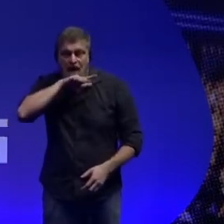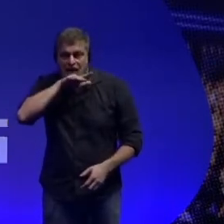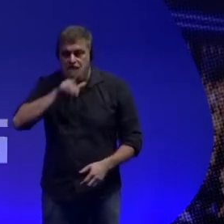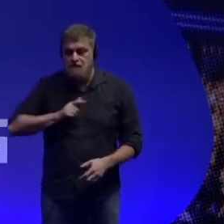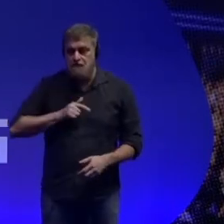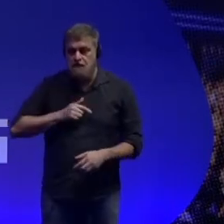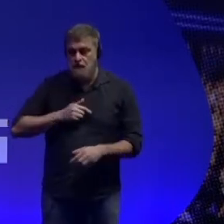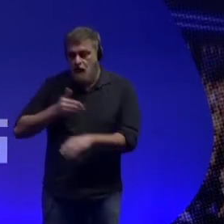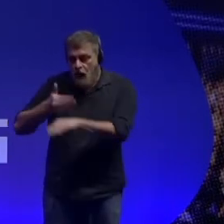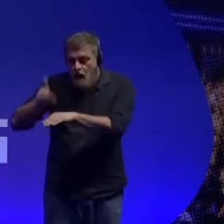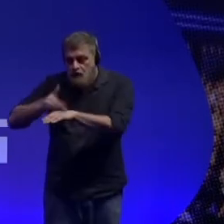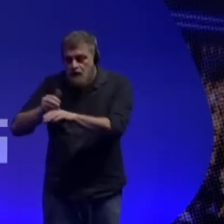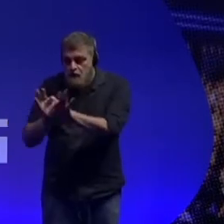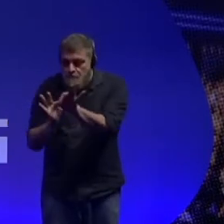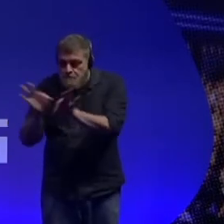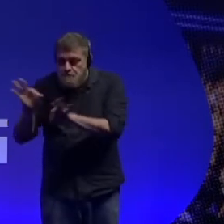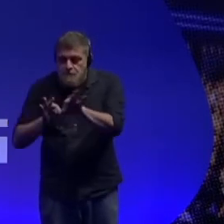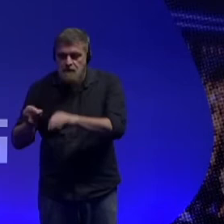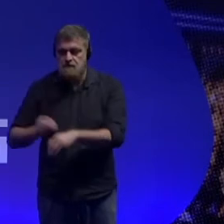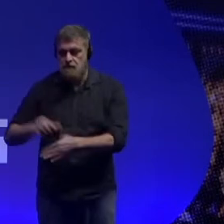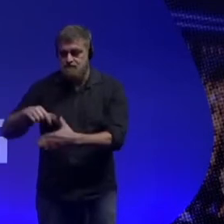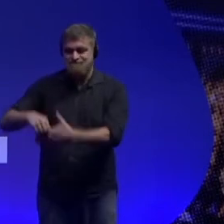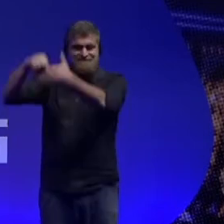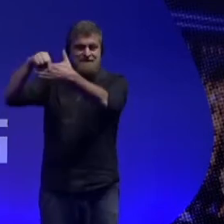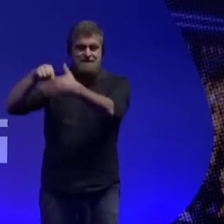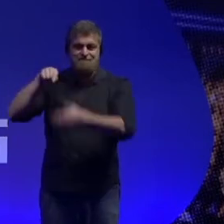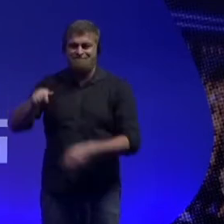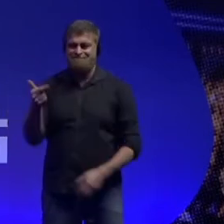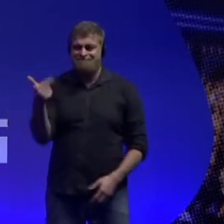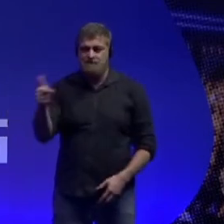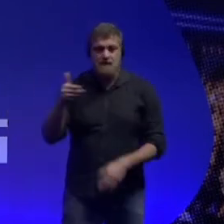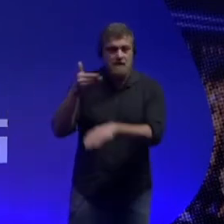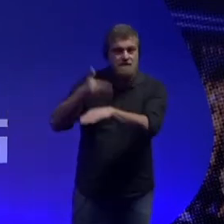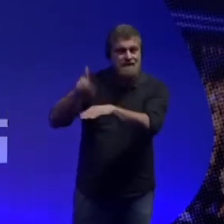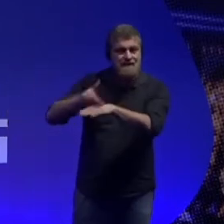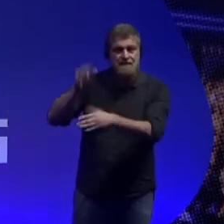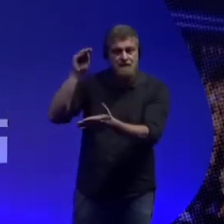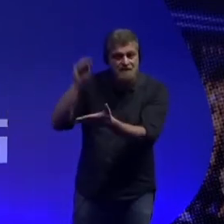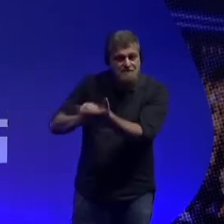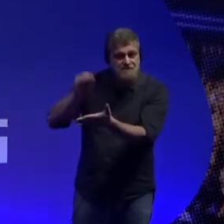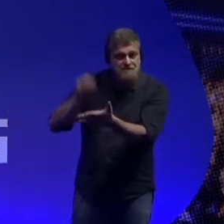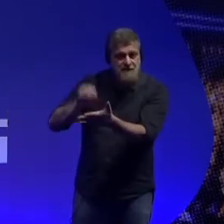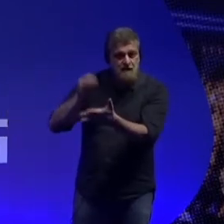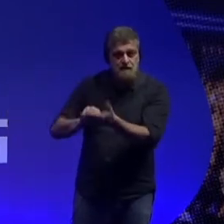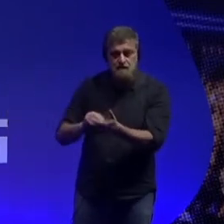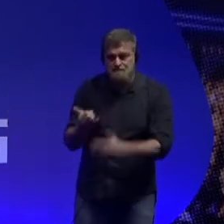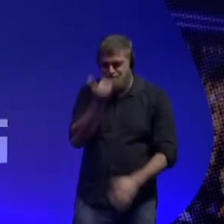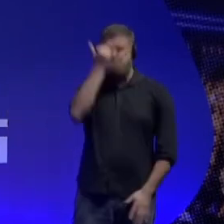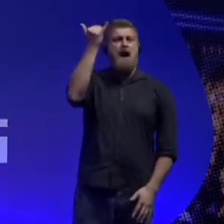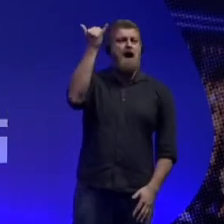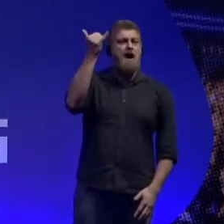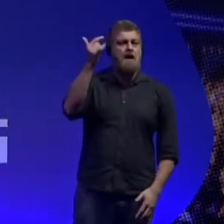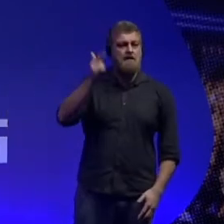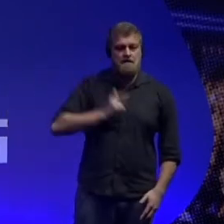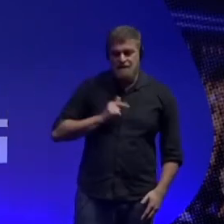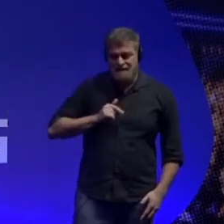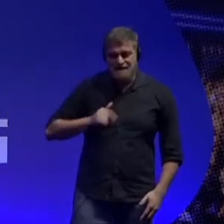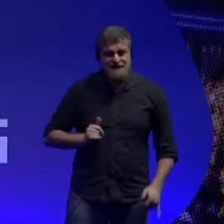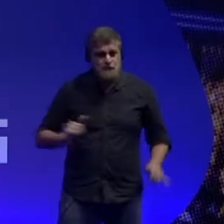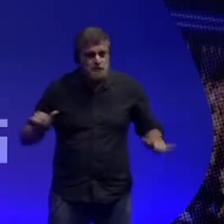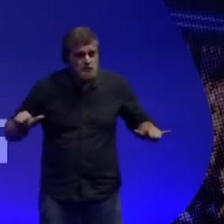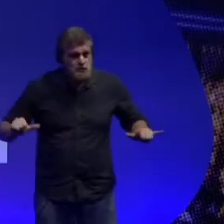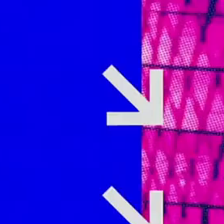de preparação dos líderes na empresa. E essa falta de treinamento, essa falta de preparação causa uma dor